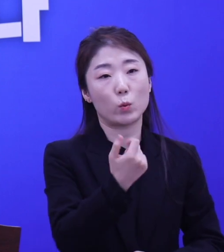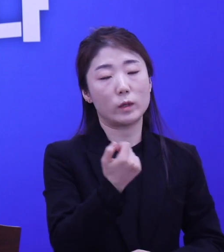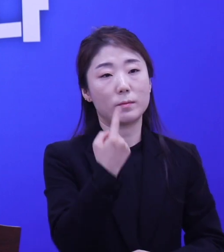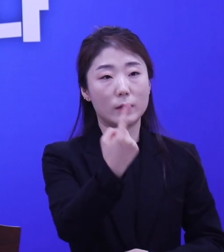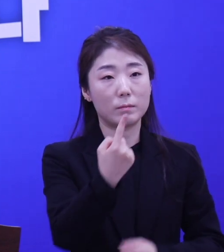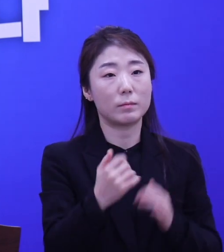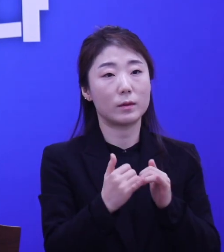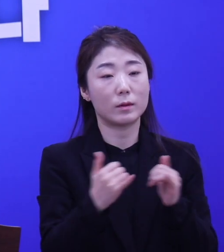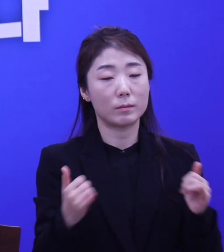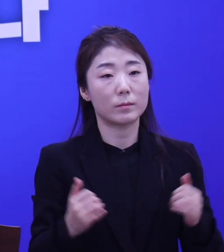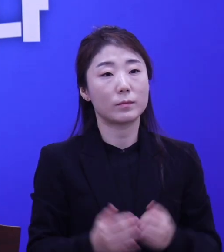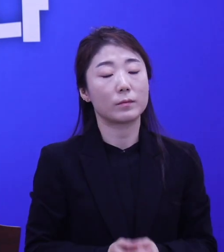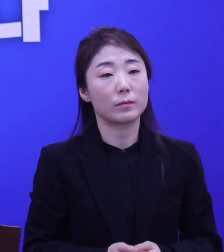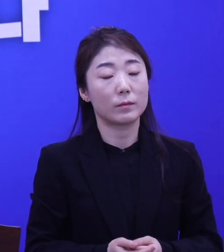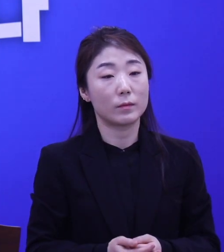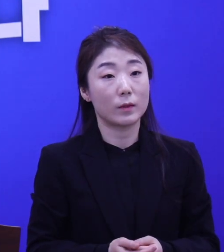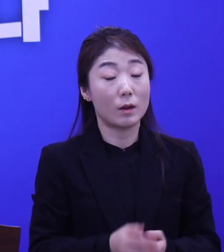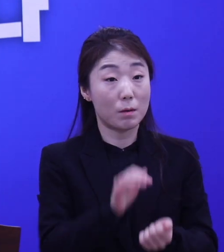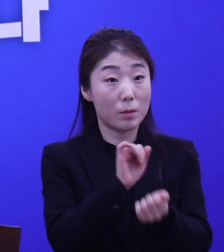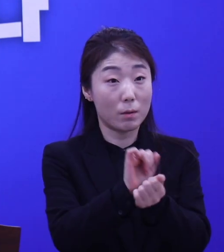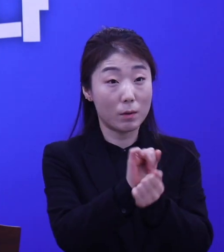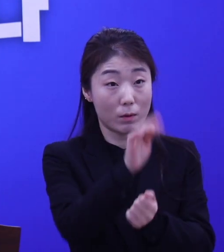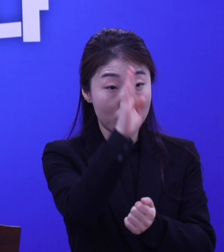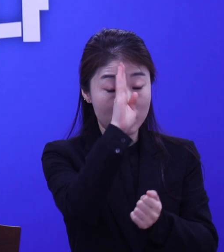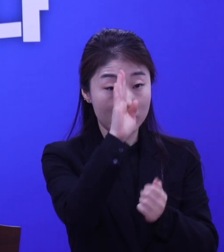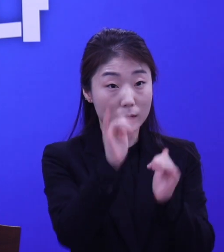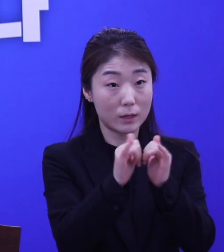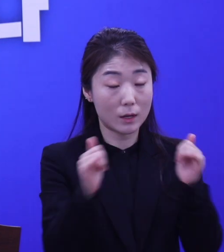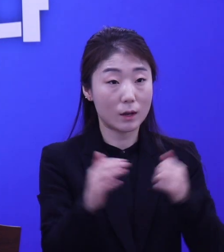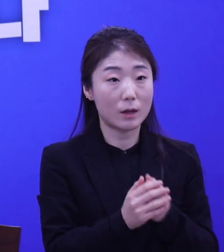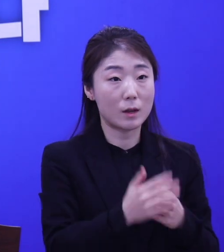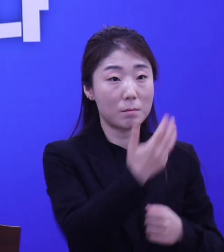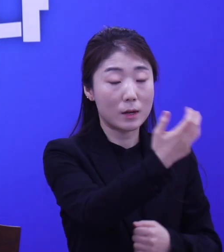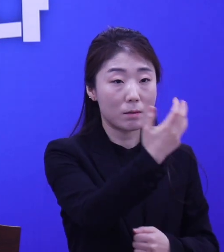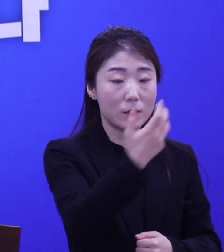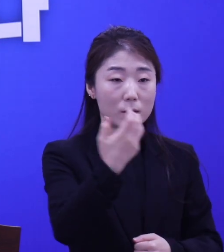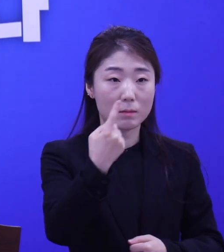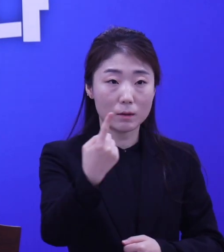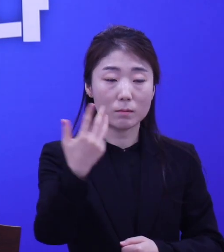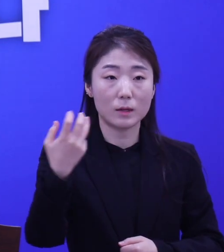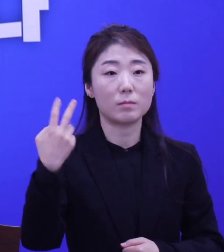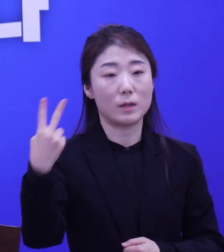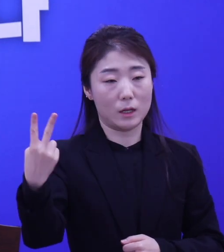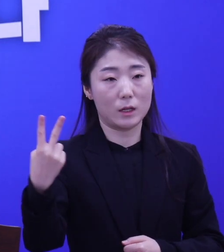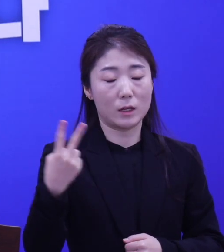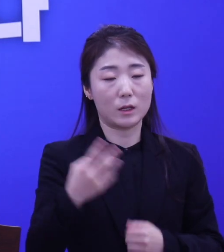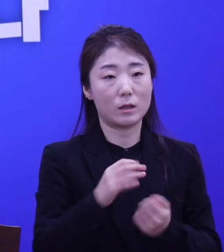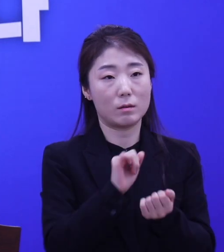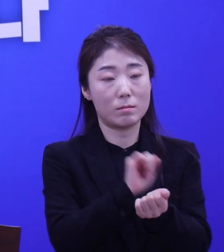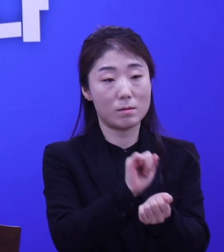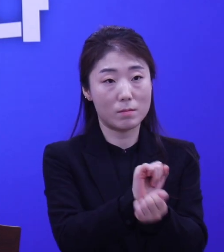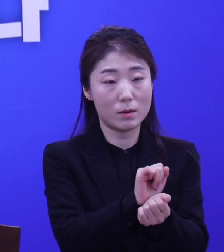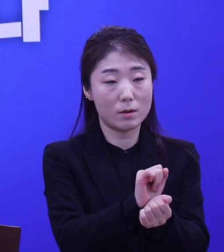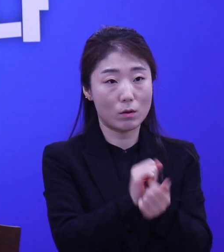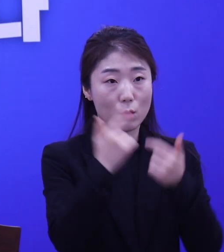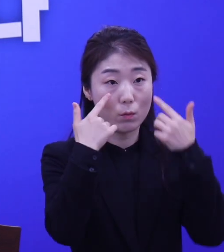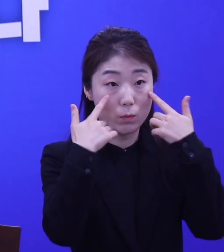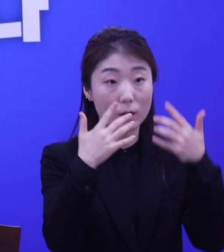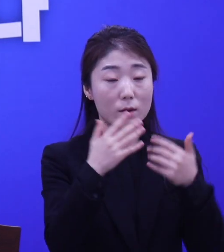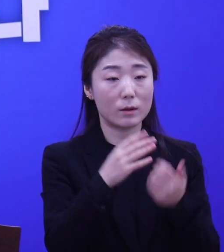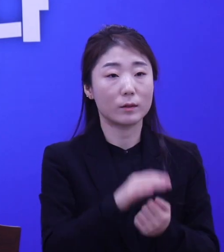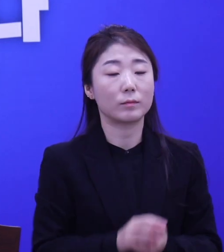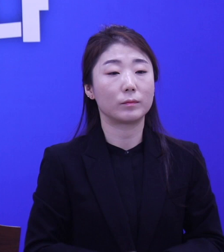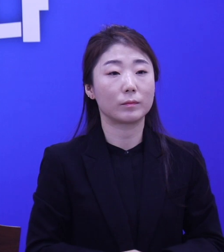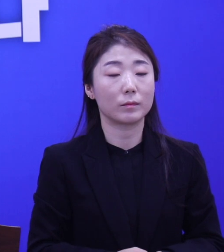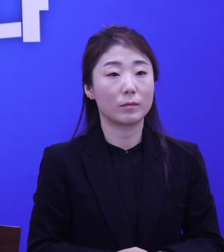151명입니다. 확진자는 기존 경남 80, 81, 82번 확진자입니다. 지난 토요일